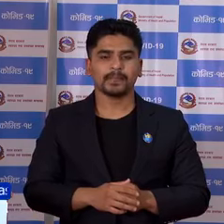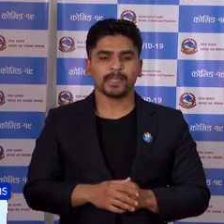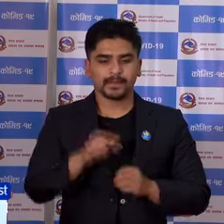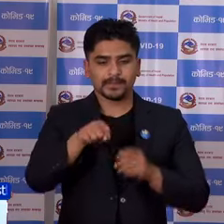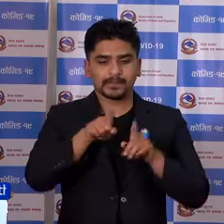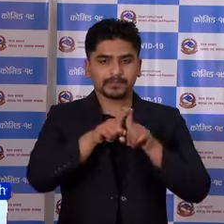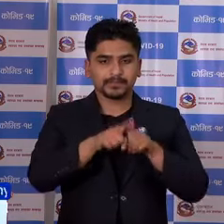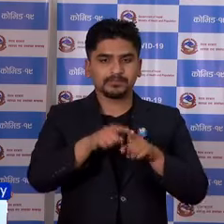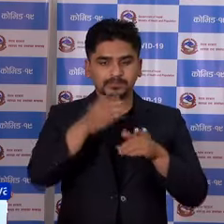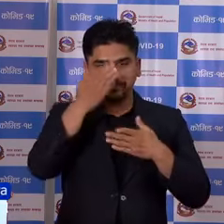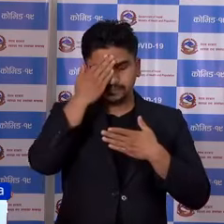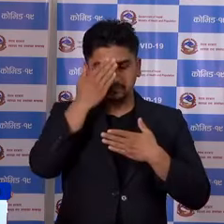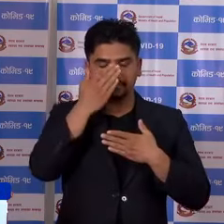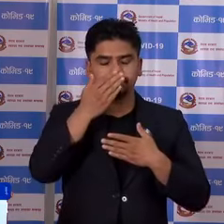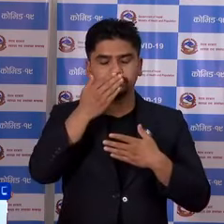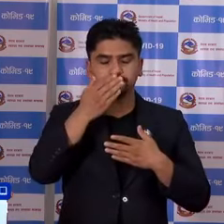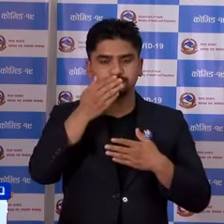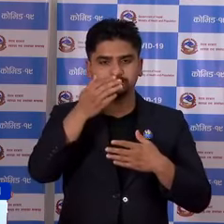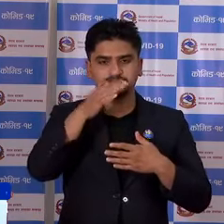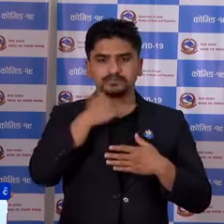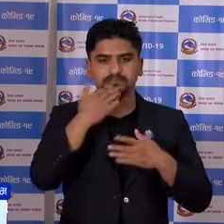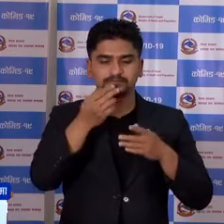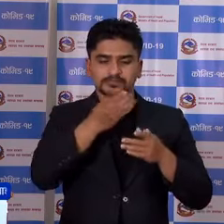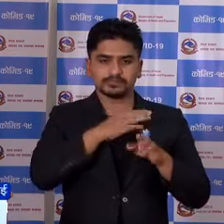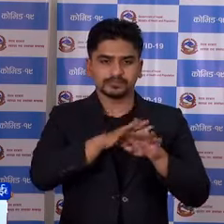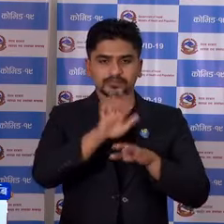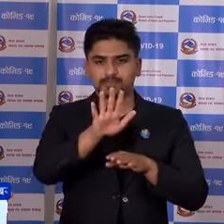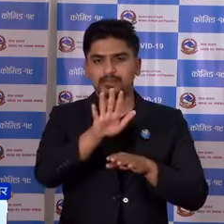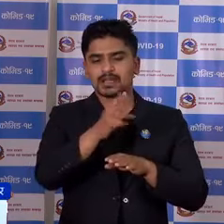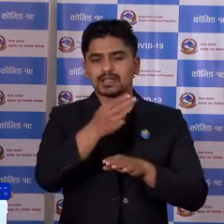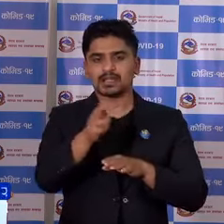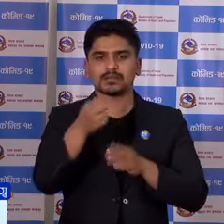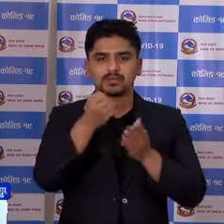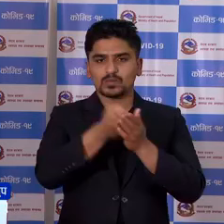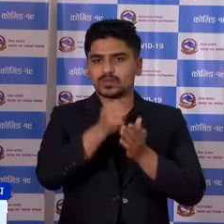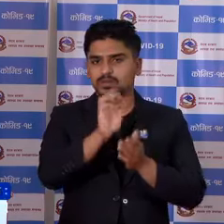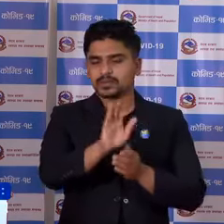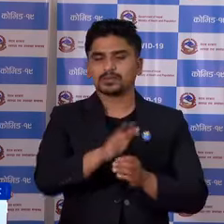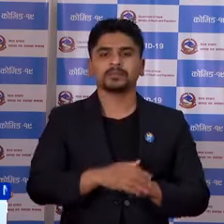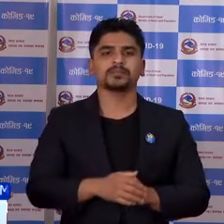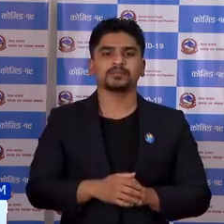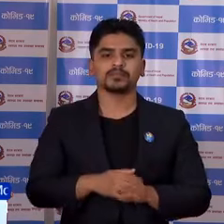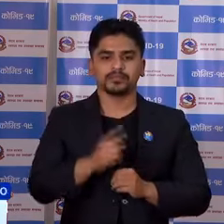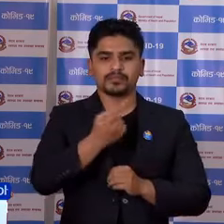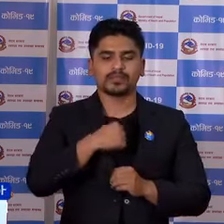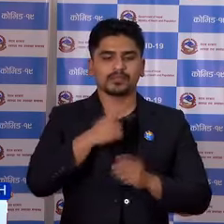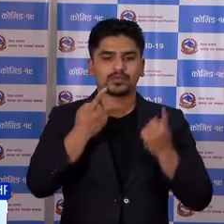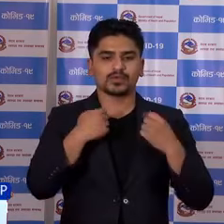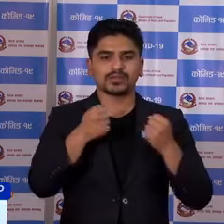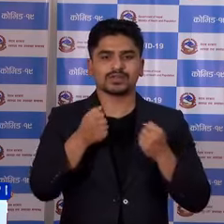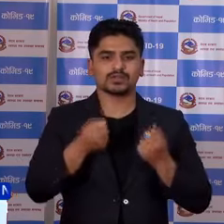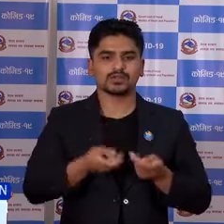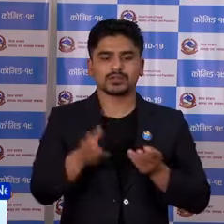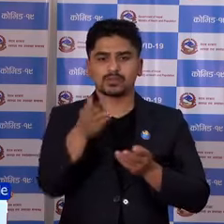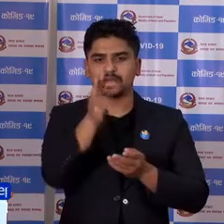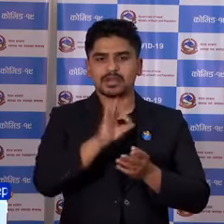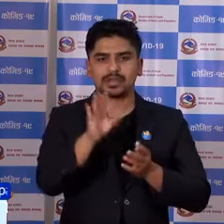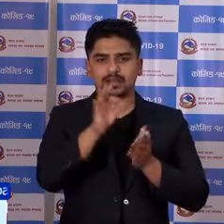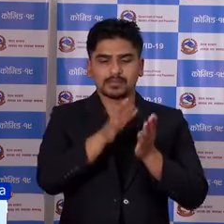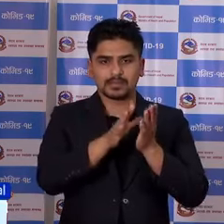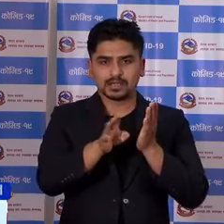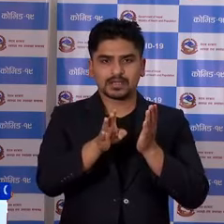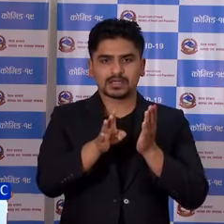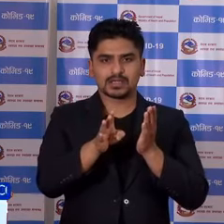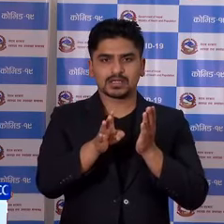यो सँगै मृत्यु हुने व्यक्तिको संख्या 5 पुगेको छ। हामी स्वास्थ्य तथा जनसङ्ख्या मन्त्रालयको